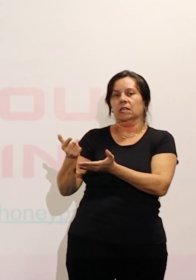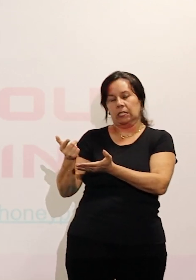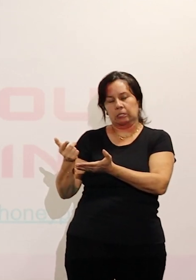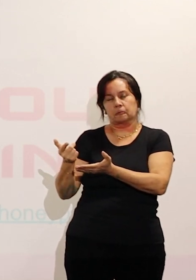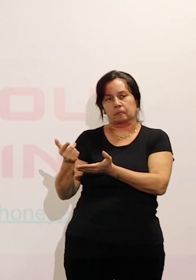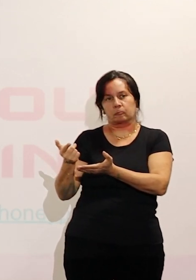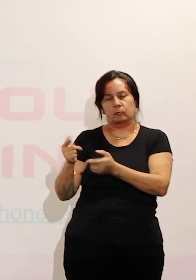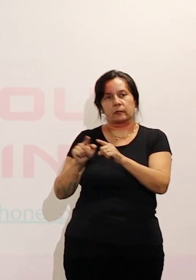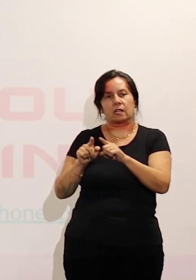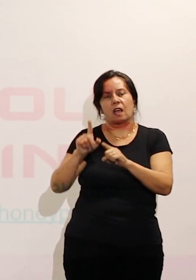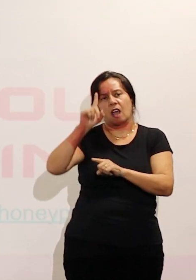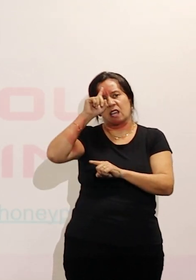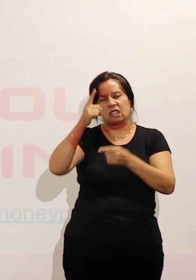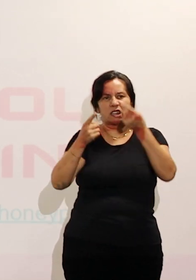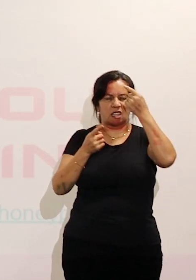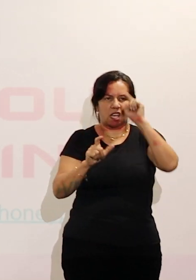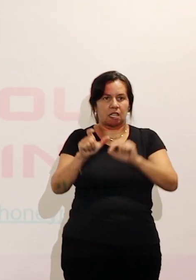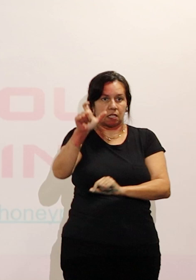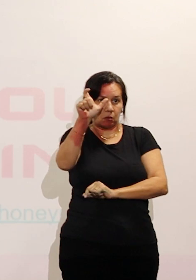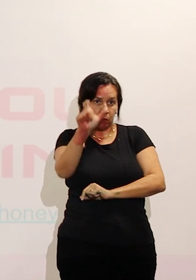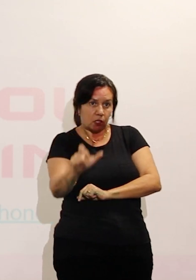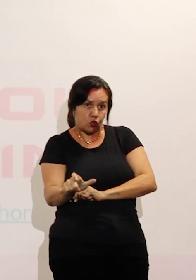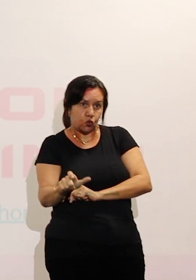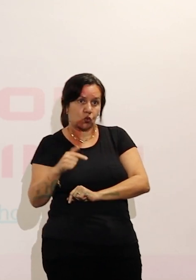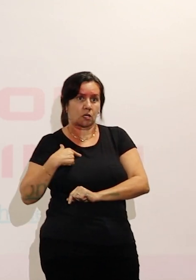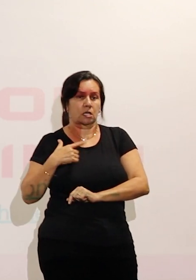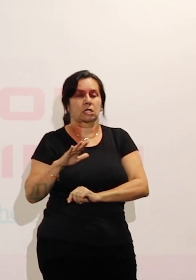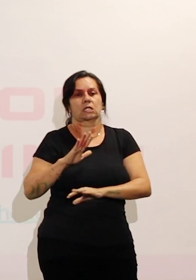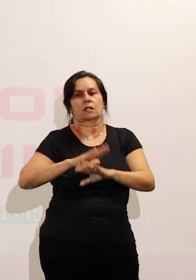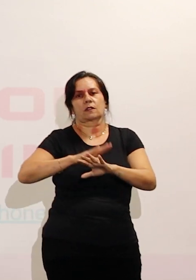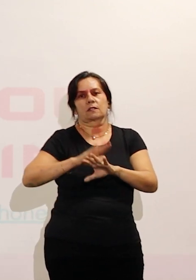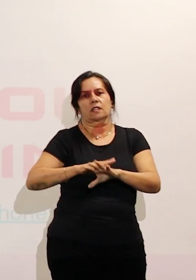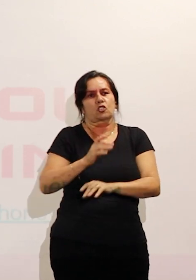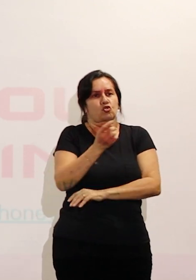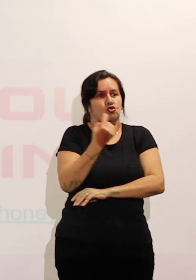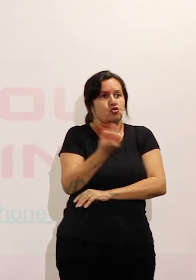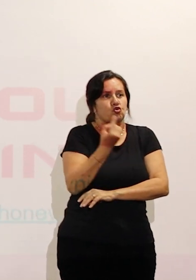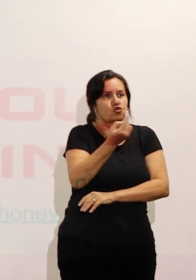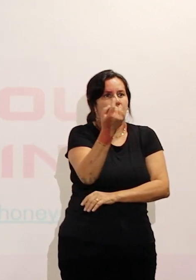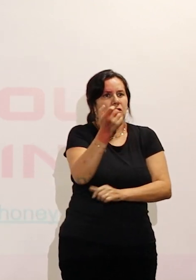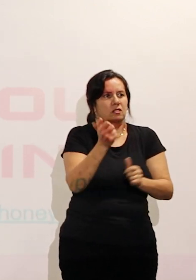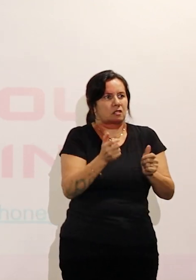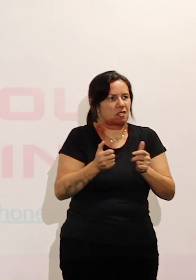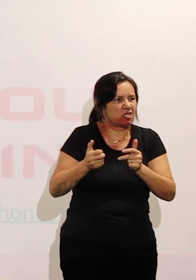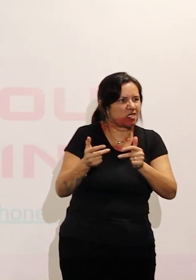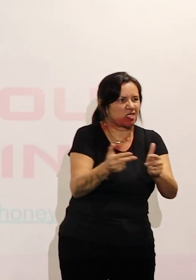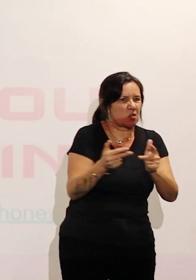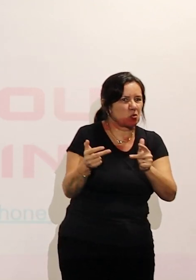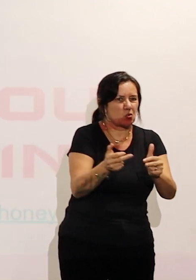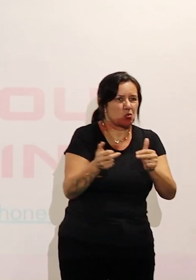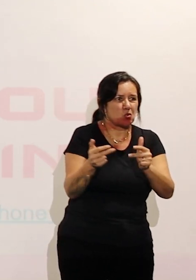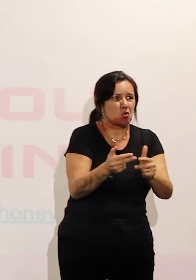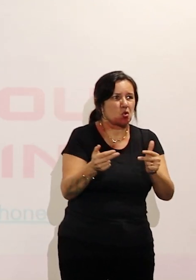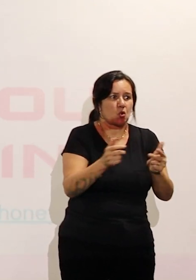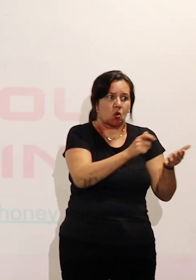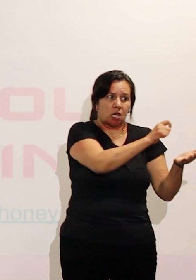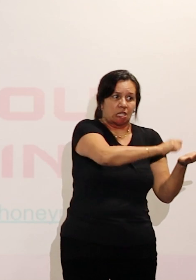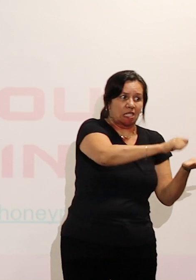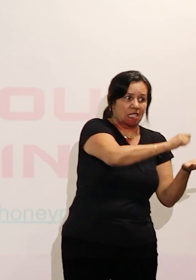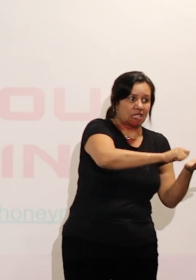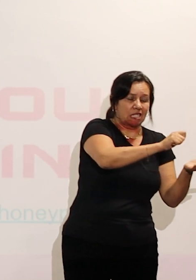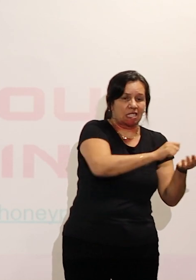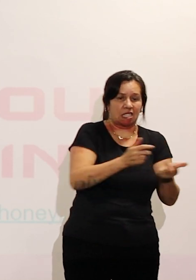né, a ideia do personagem, ou seja, se é uma pessoa que está fazendo um jogo sozinha, ou se ela ficou com toda a parte criativa, tanto a escrita